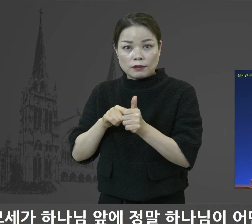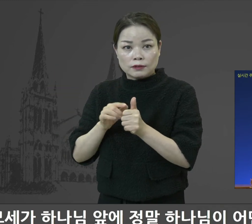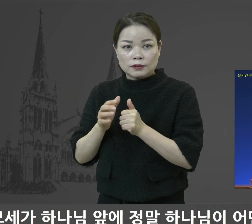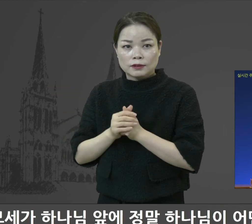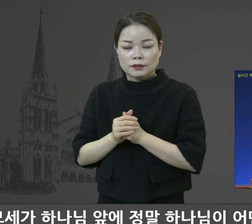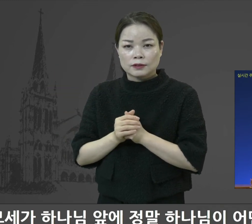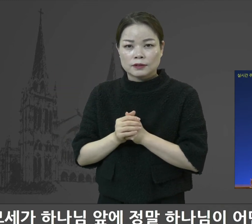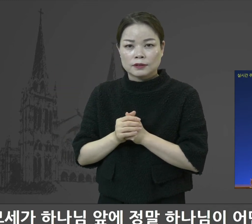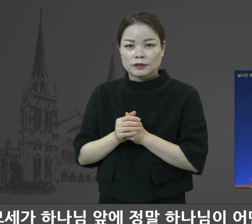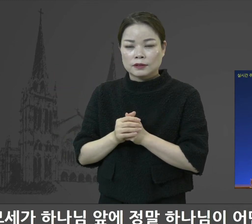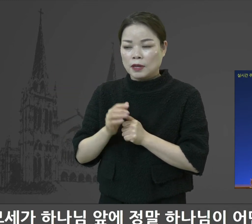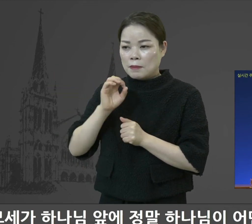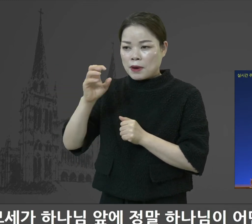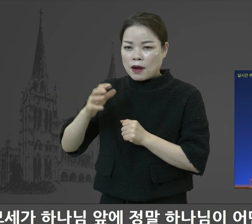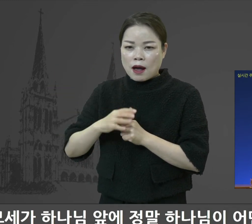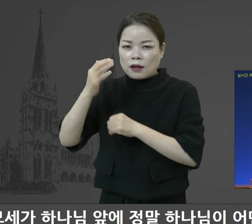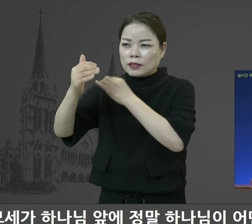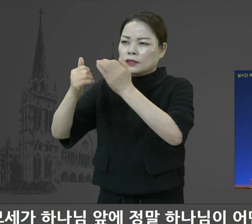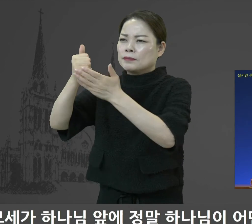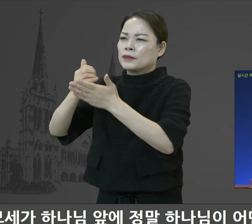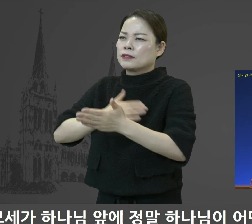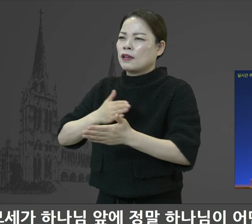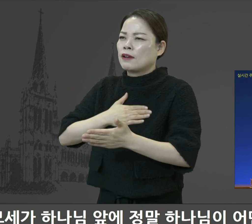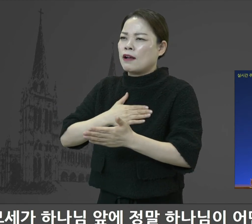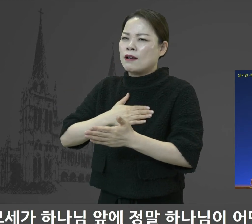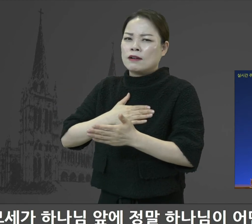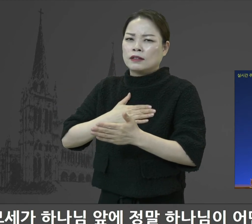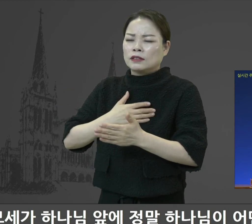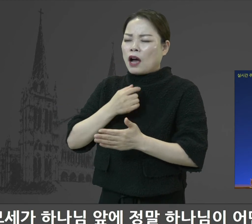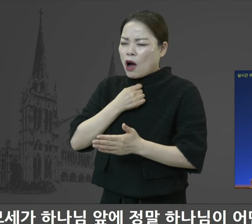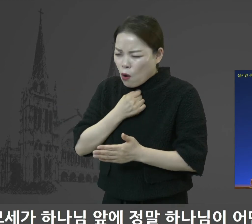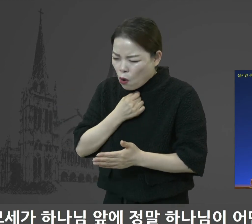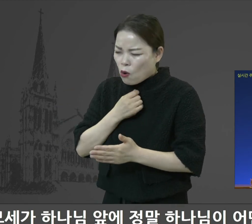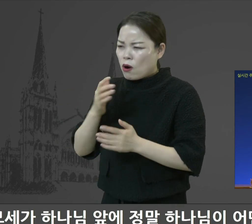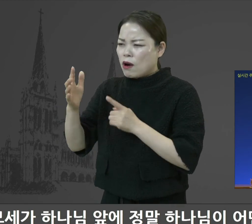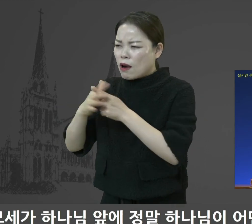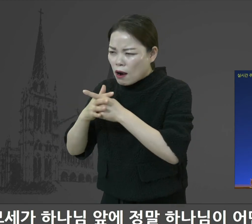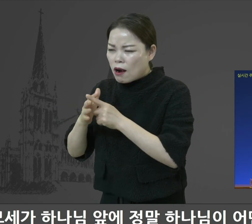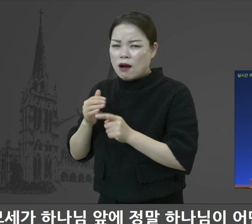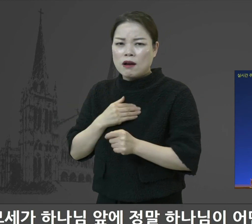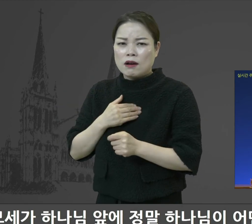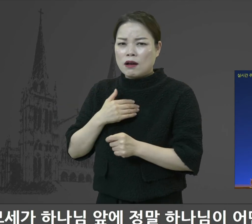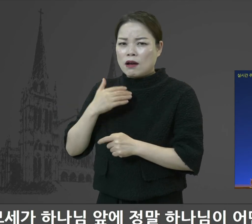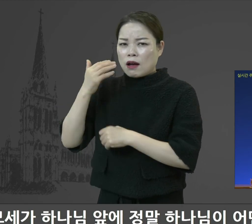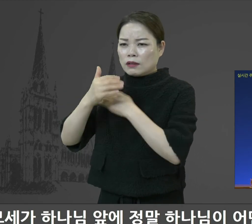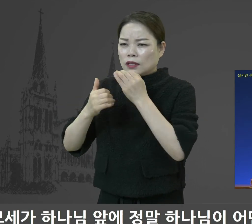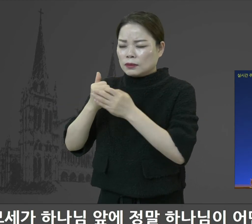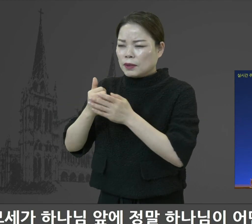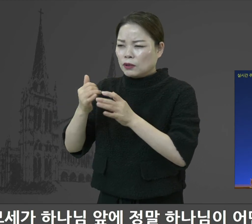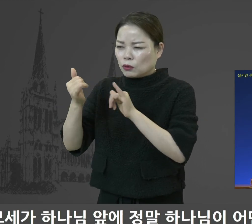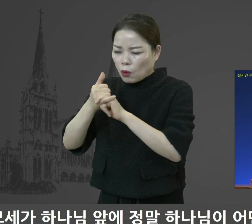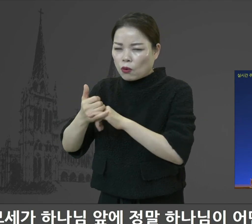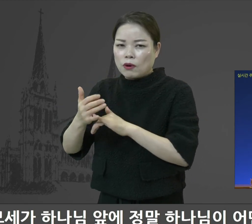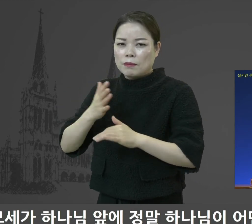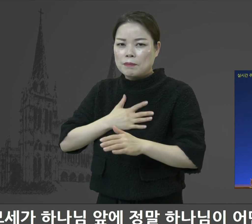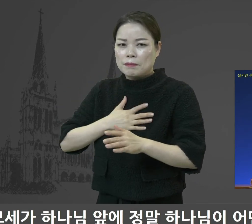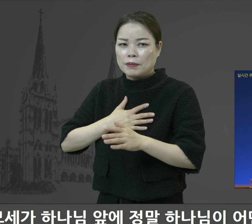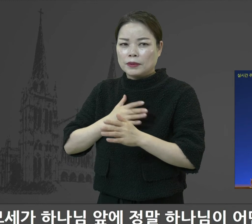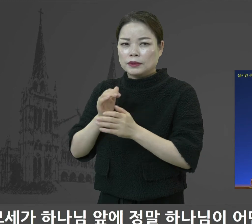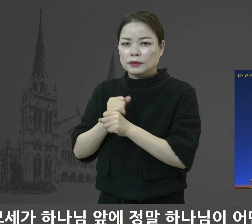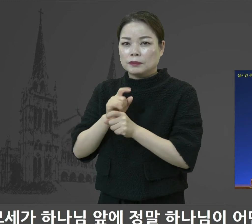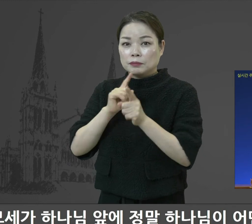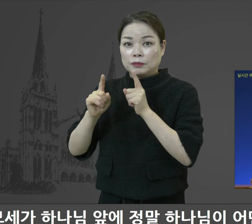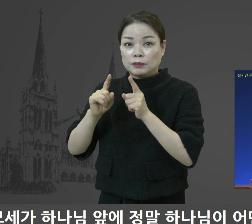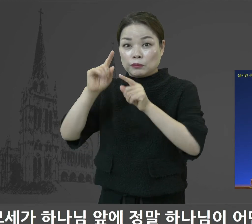카드를 꺼내는 겁니다. 하나님, 제가 이거 알고 싶습니다. 하나님, 이거 꼭 알고 싶습니다. 모세의 비장의